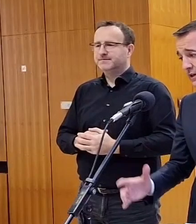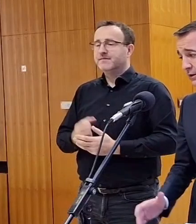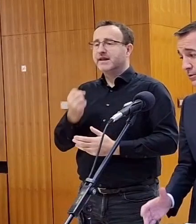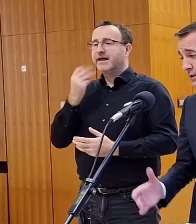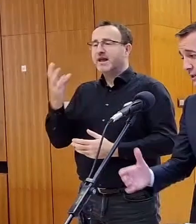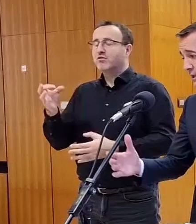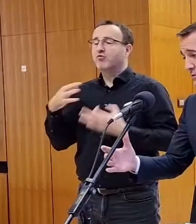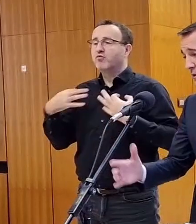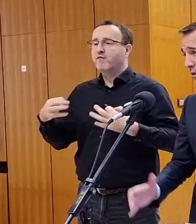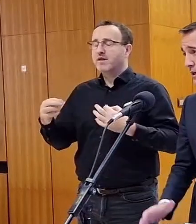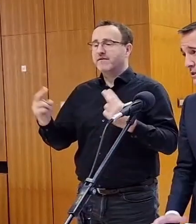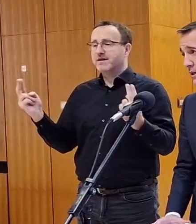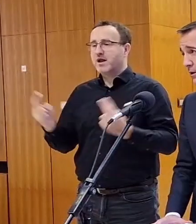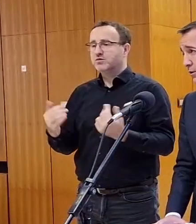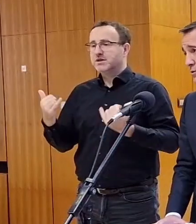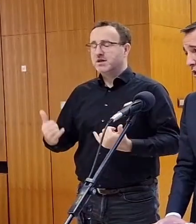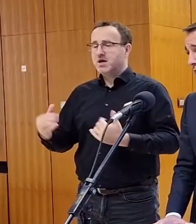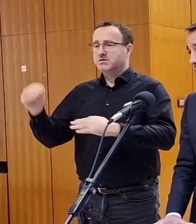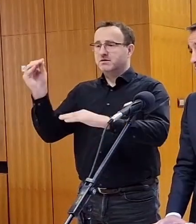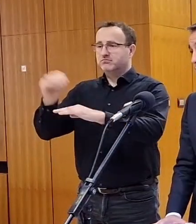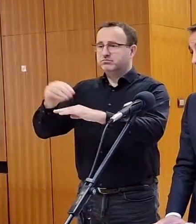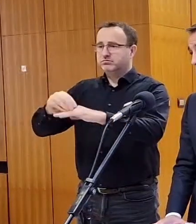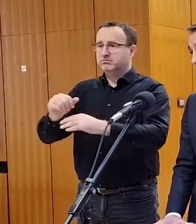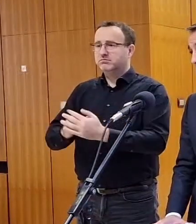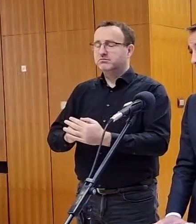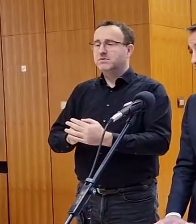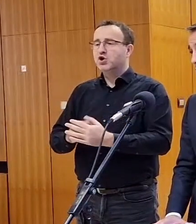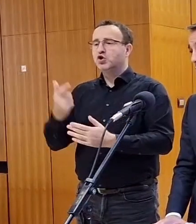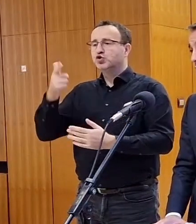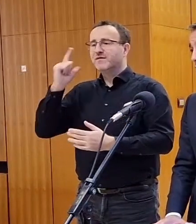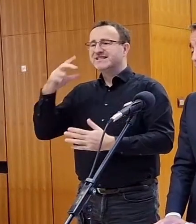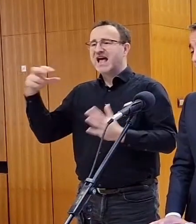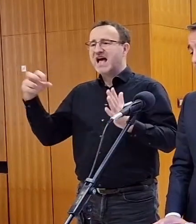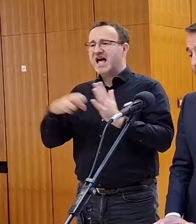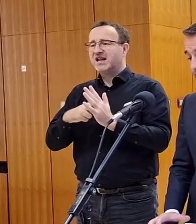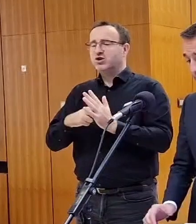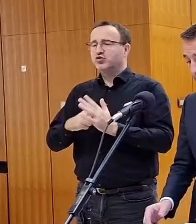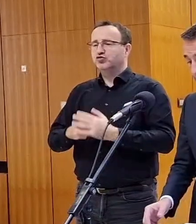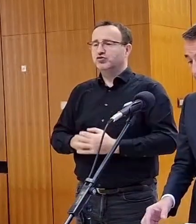dovolíte ešte v krátkosti, dnes sme ohlásili o tom, že Slovenská akreditačná